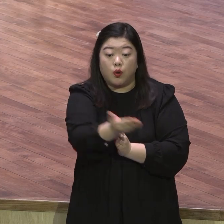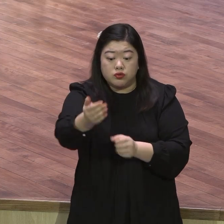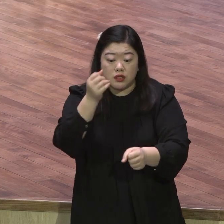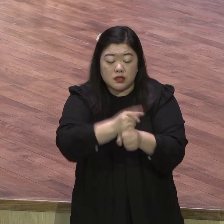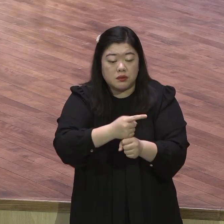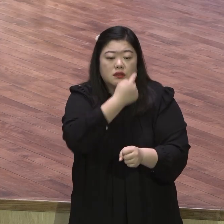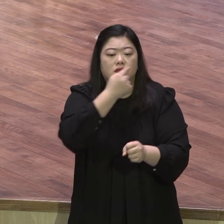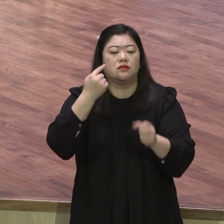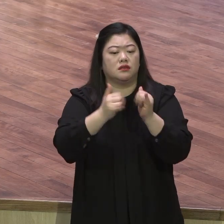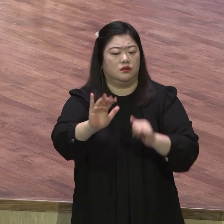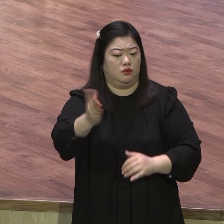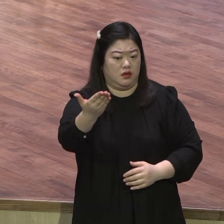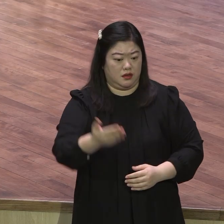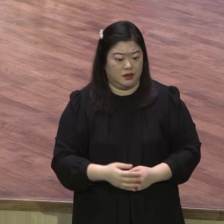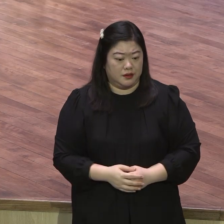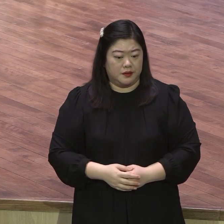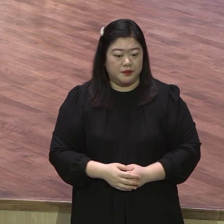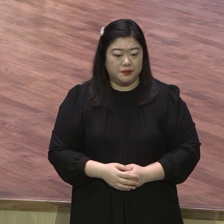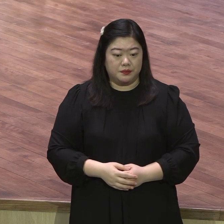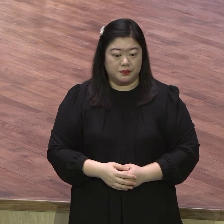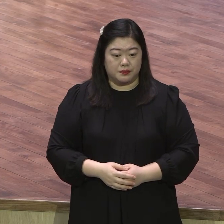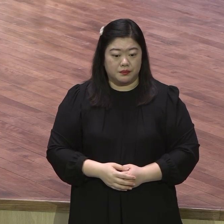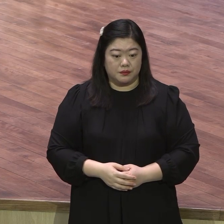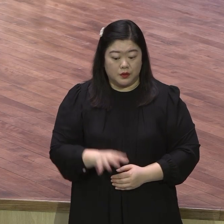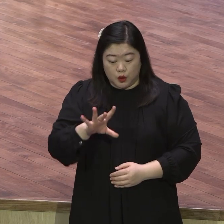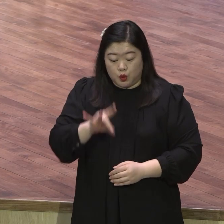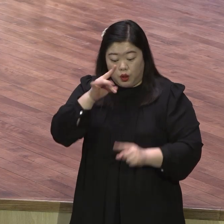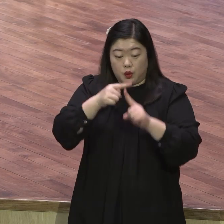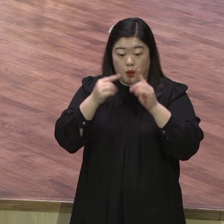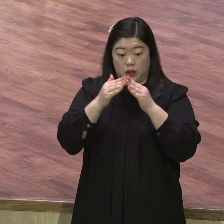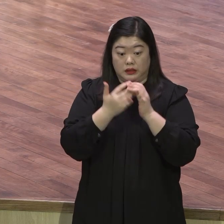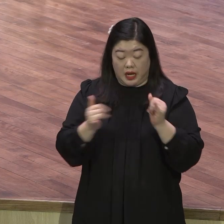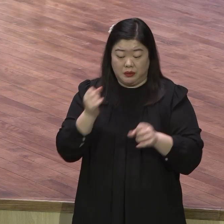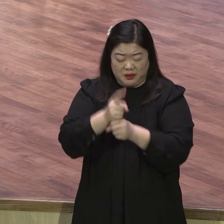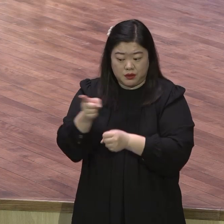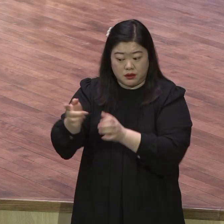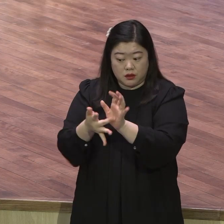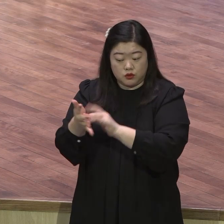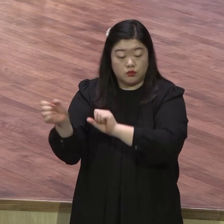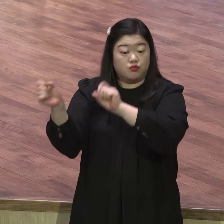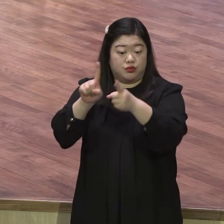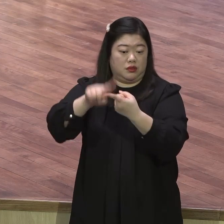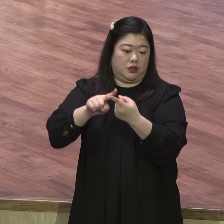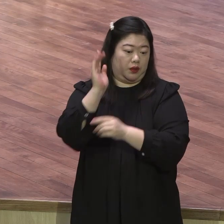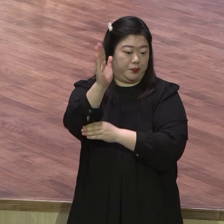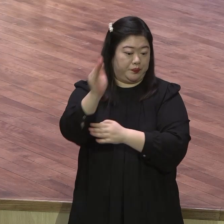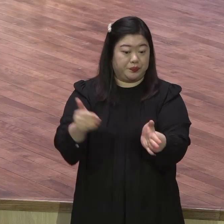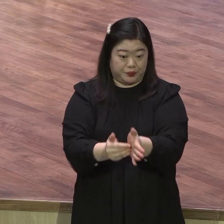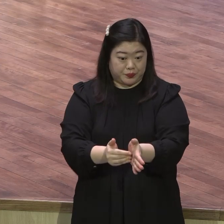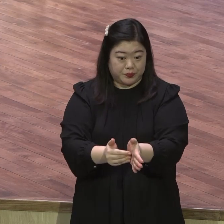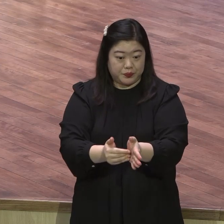초대교회 이 성도들이 전한 복음이에요. 사도행전 4장 이제 33절에 보면 사도들이